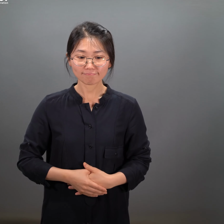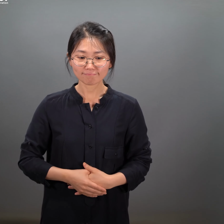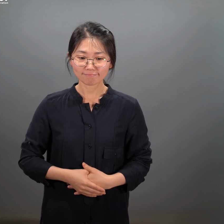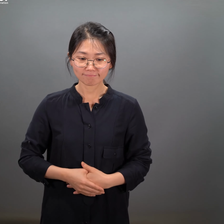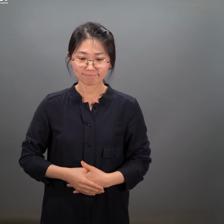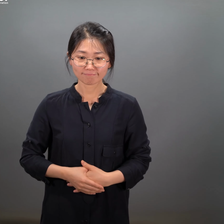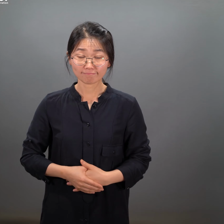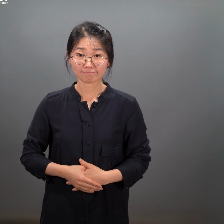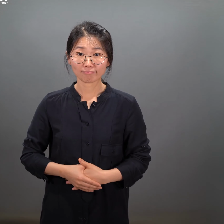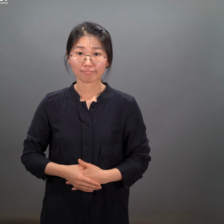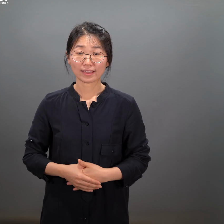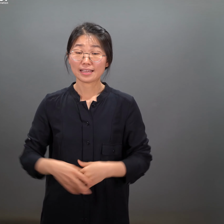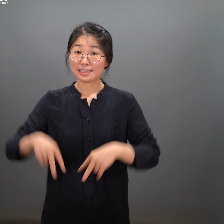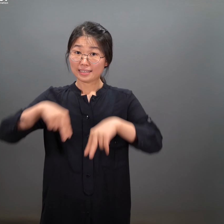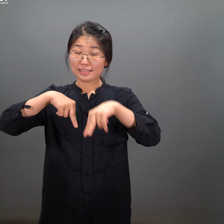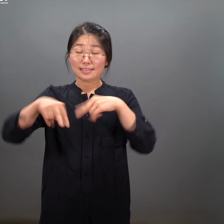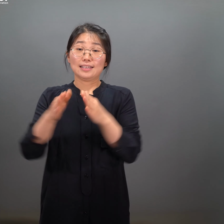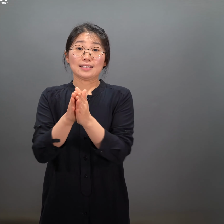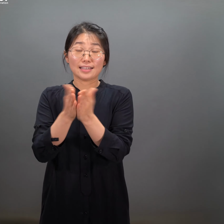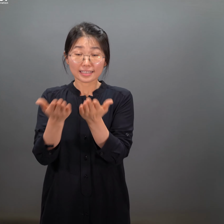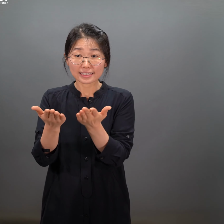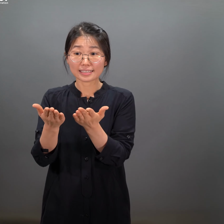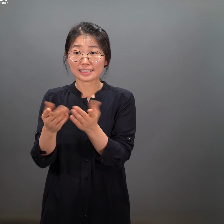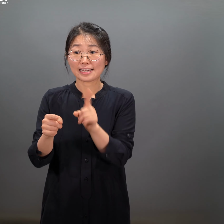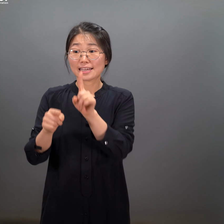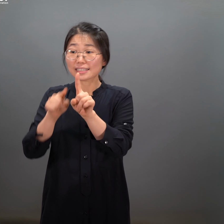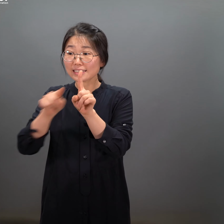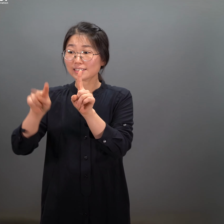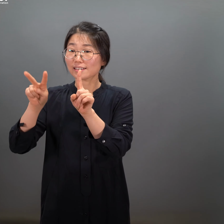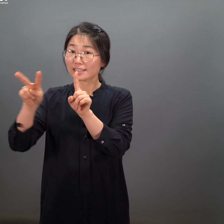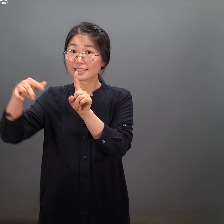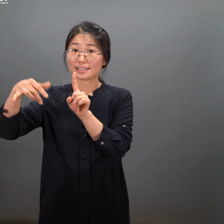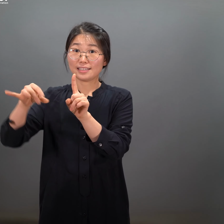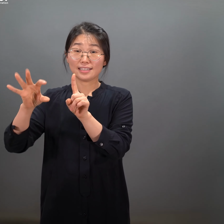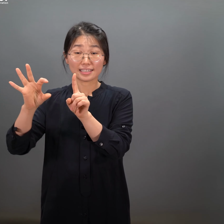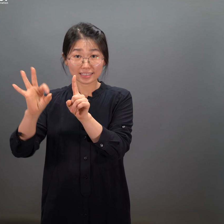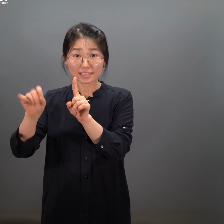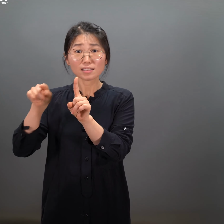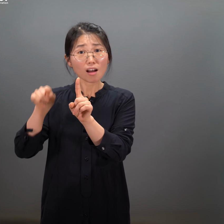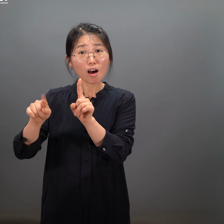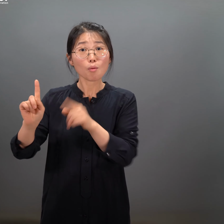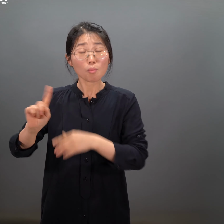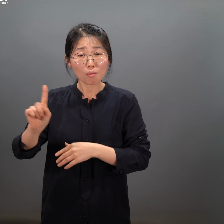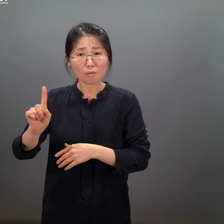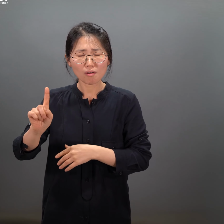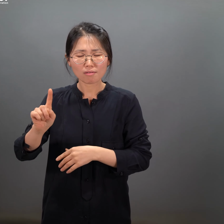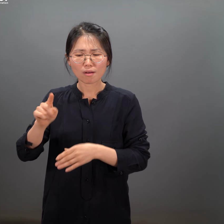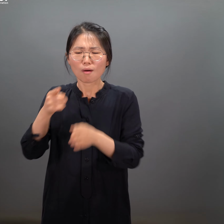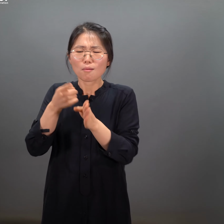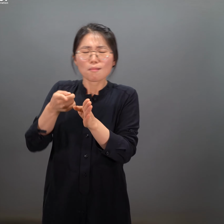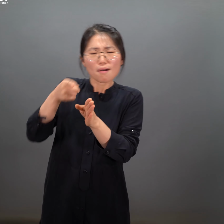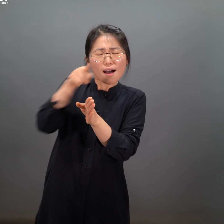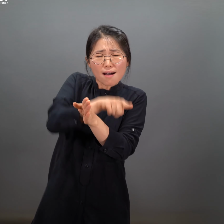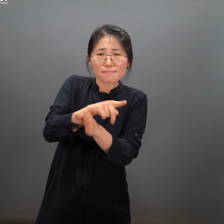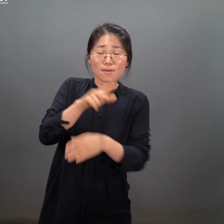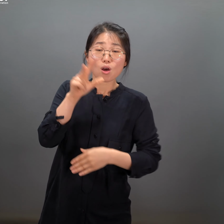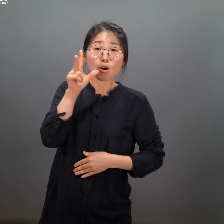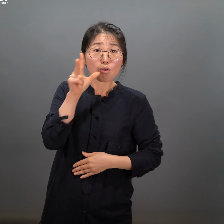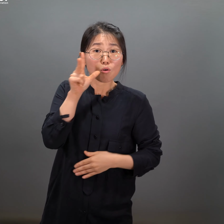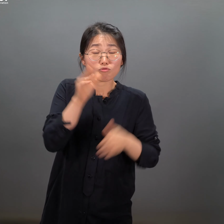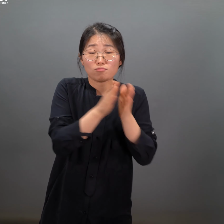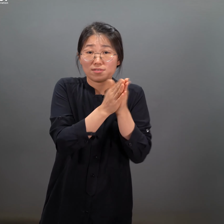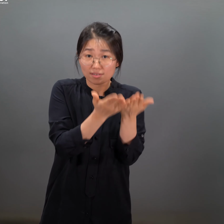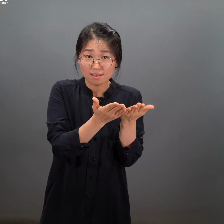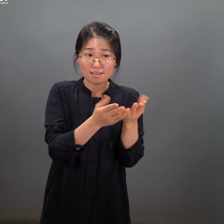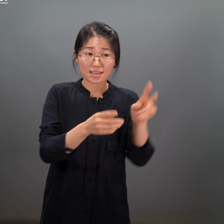자, 그러면 사사기 1장과 2장을 한번 보도록 할게요. 사사기 1장과 2장은 시간의